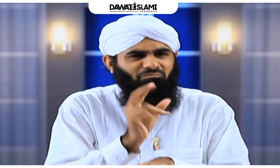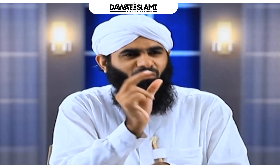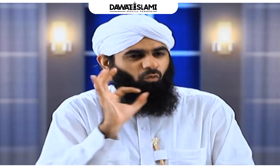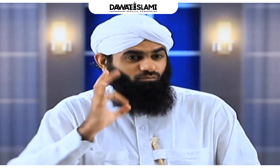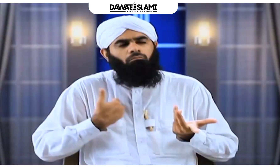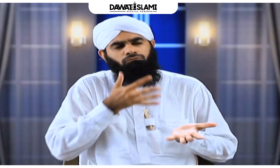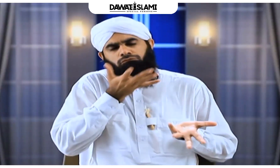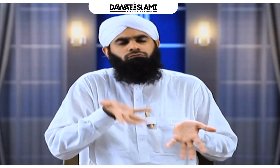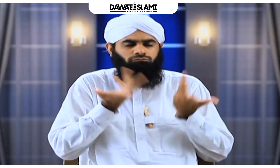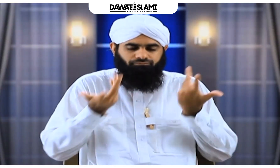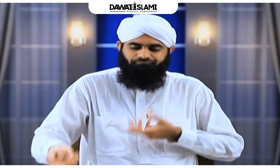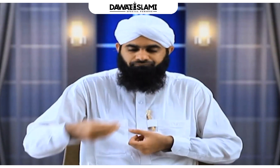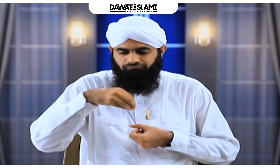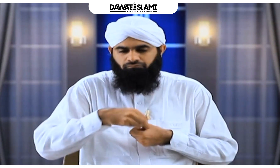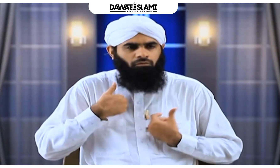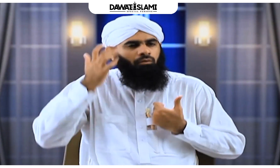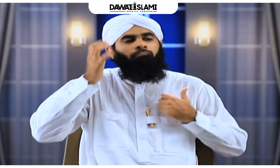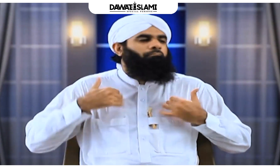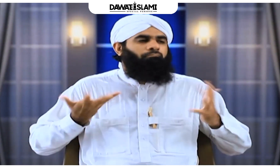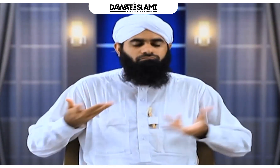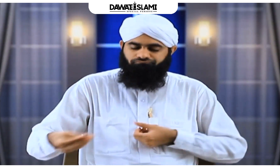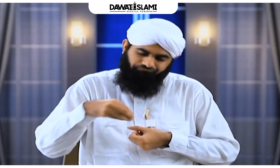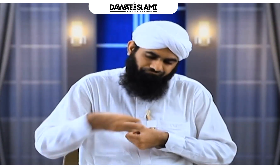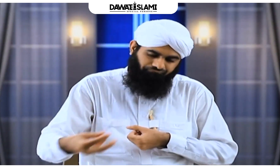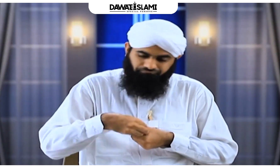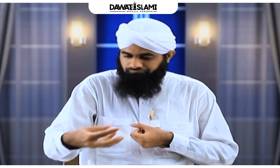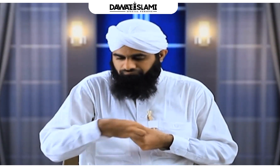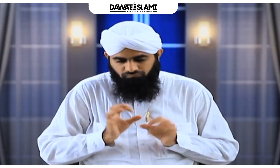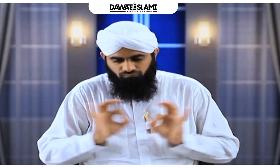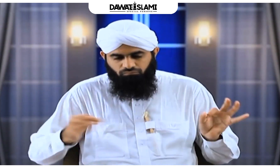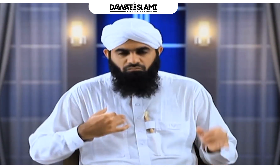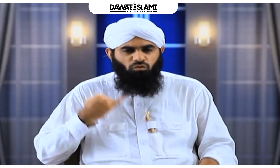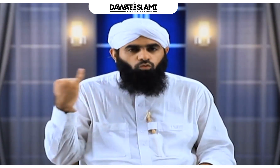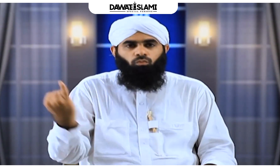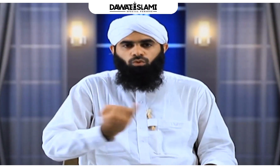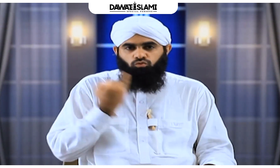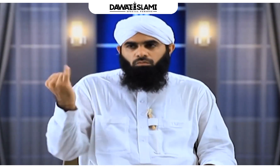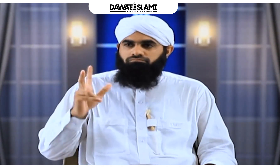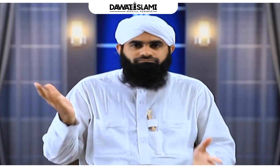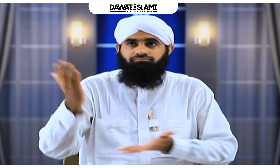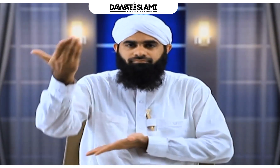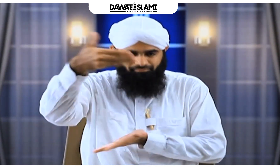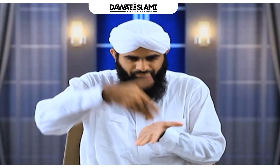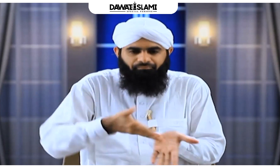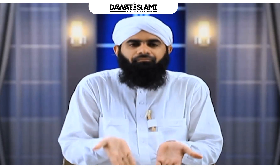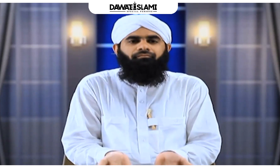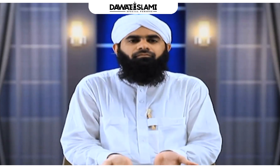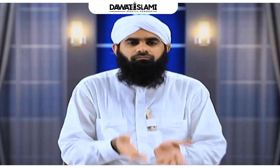پڑی، میں نے ان کو جھولی میں بھر لیا۔ اس کے بعد پھرتا پھراتا اس باغ میں آ نکلا